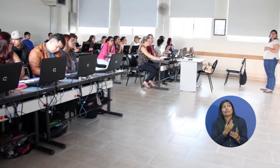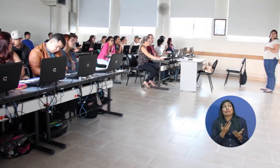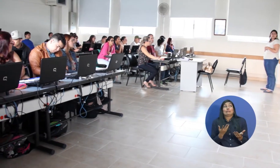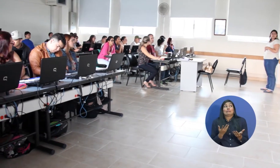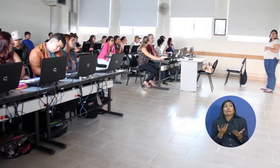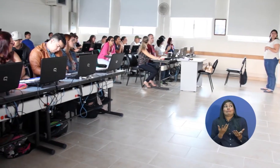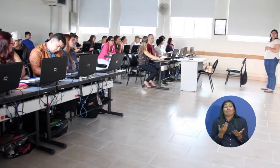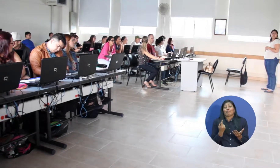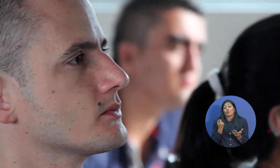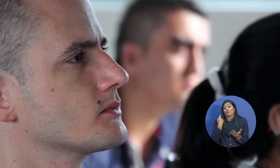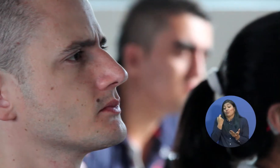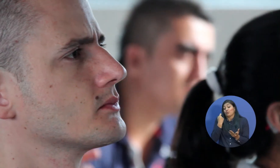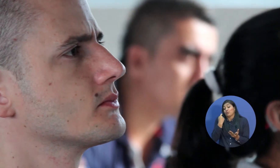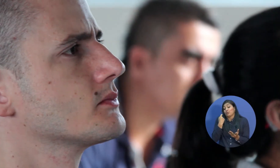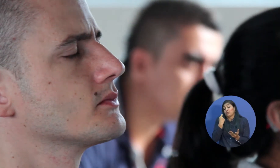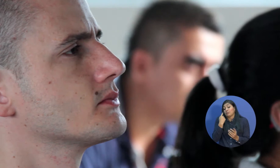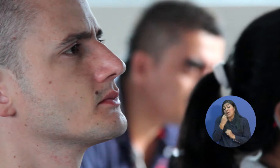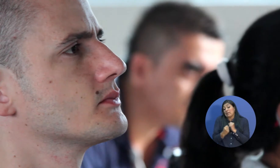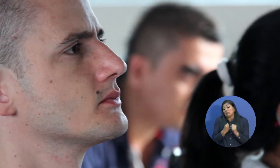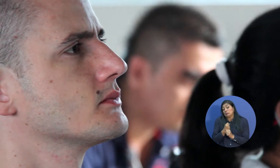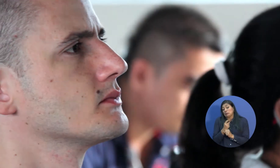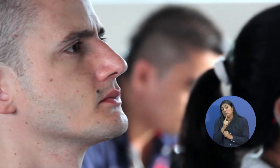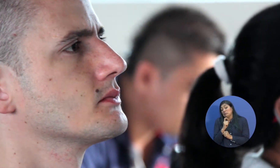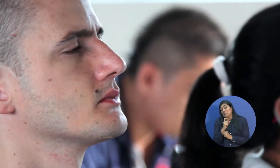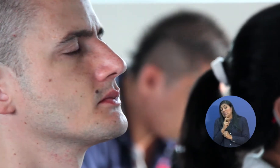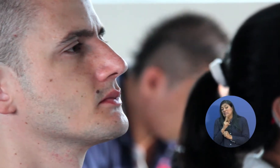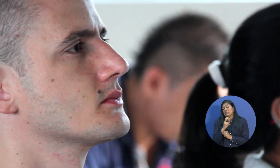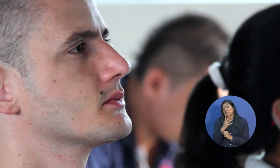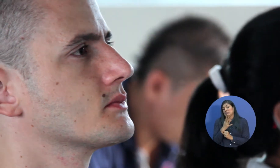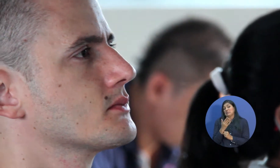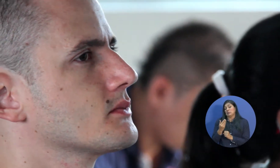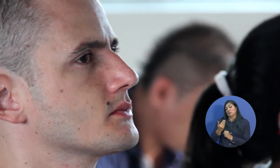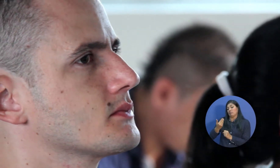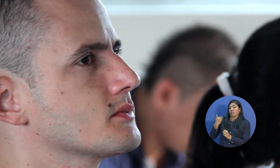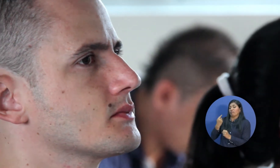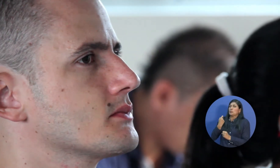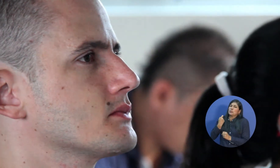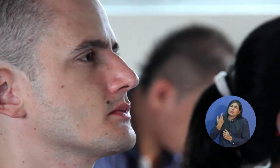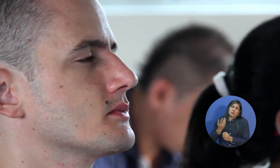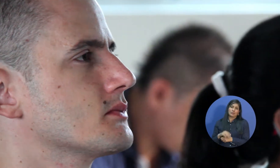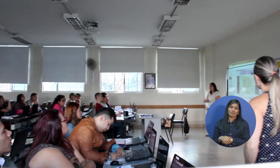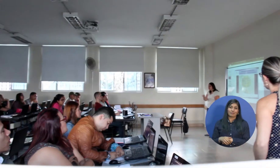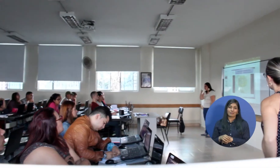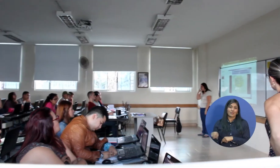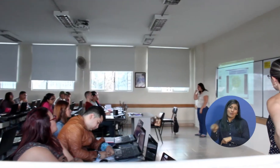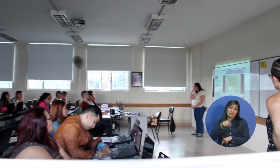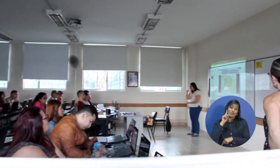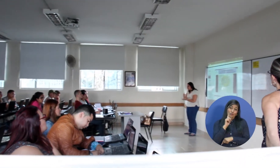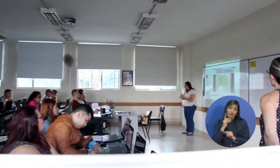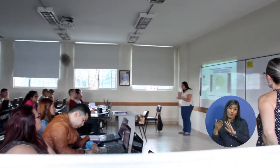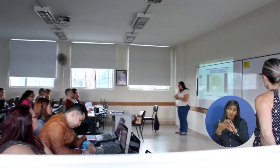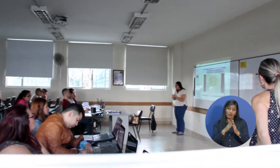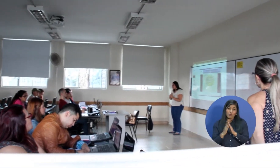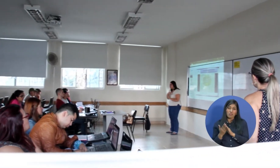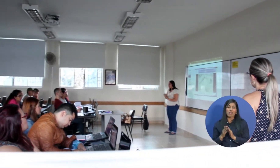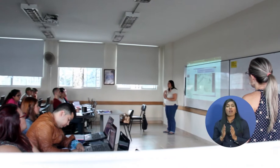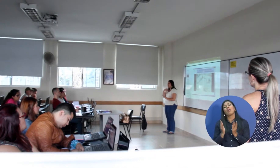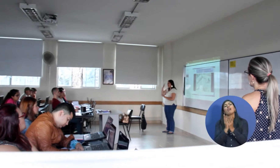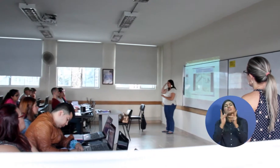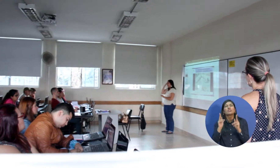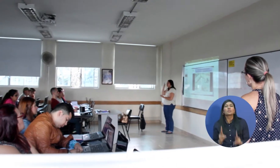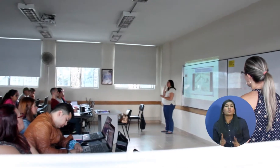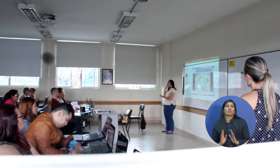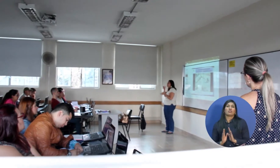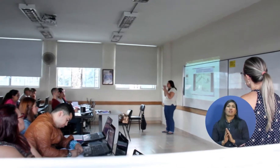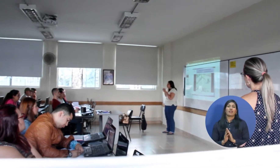tendríamos que remitirnos a solamente como a 6, 7 años. Entonces la comunidad sorda y los mismos estudiantes y los